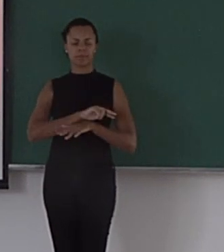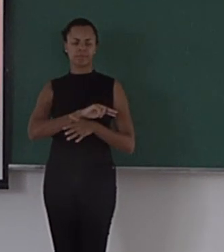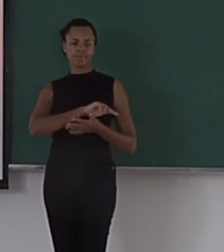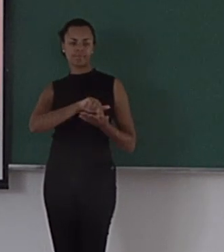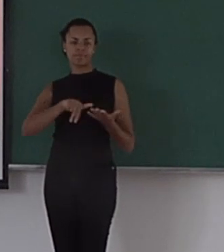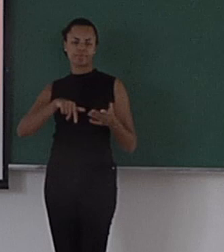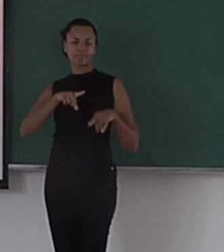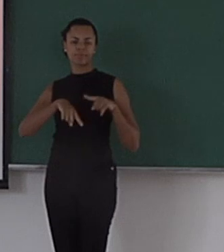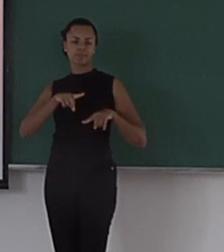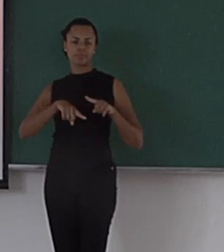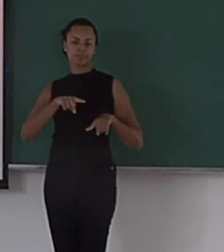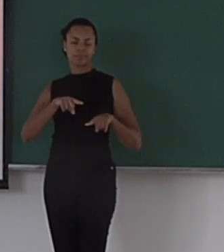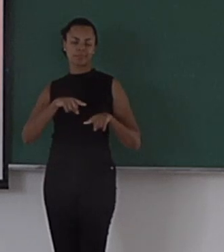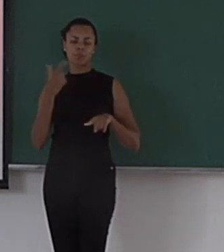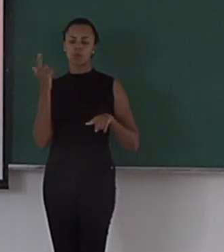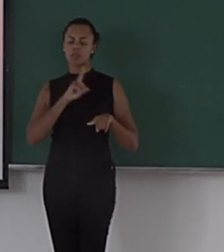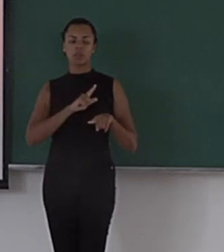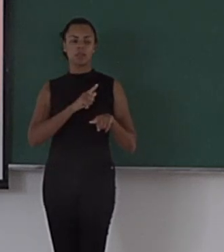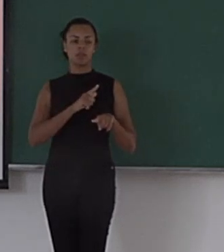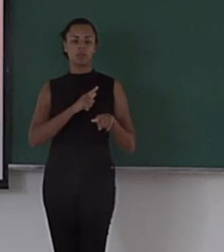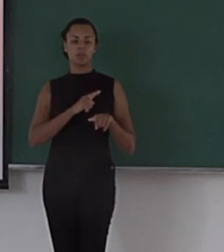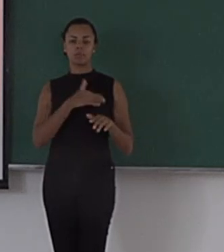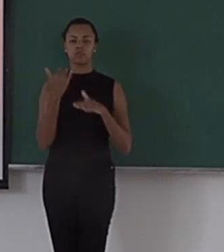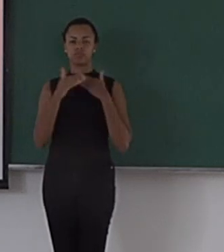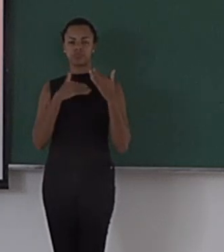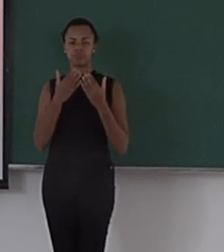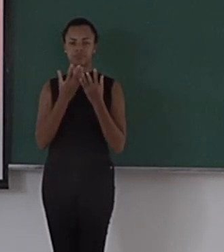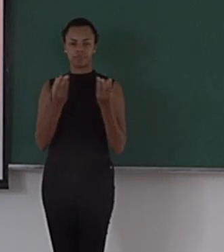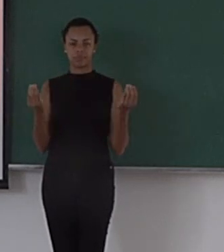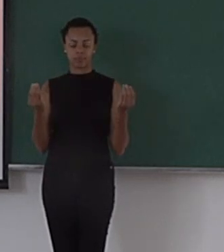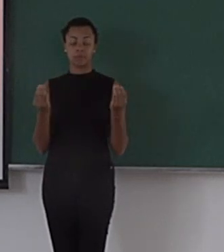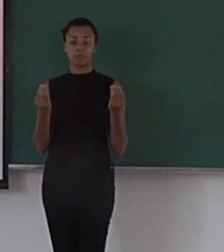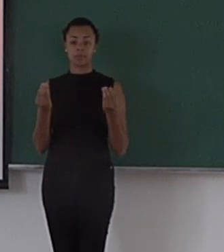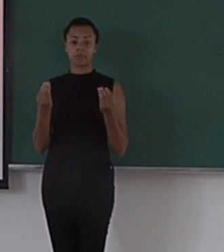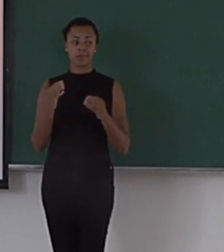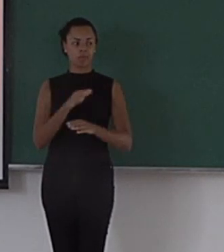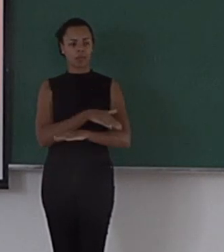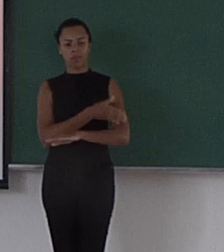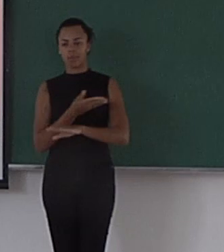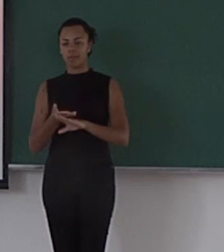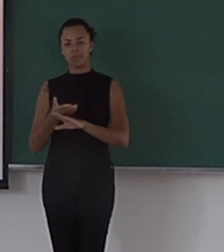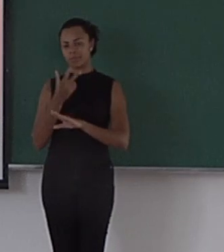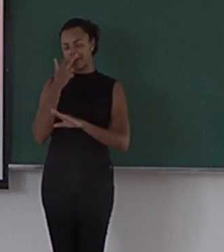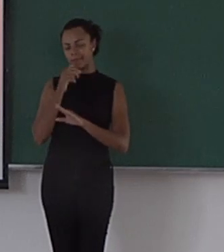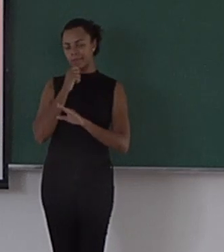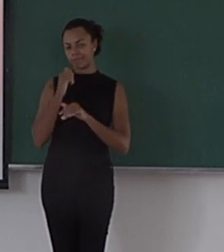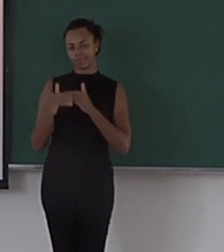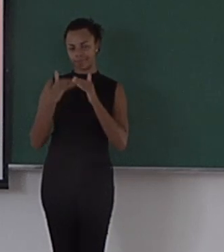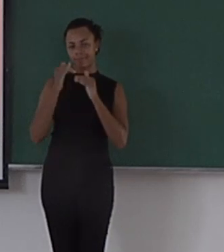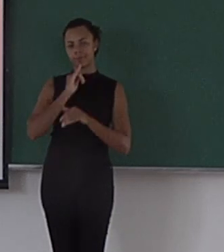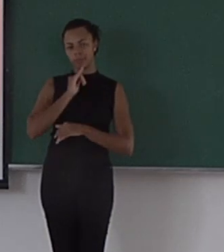substâncias, né, para um extermínio em massa, assim, dos indivíduos, né. O tempo passou, mas a coisa não progrediu, infelizmente.